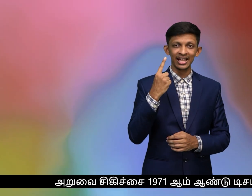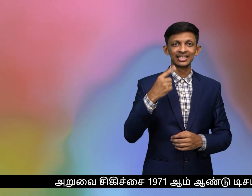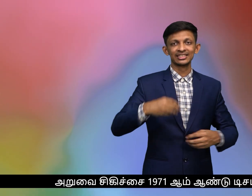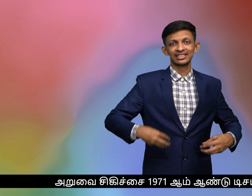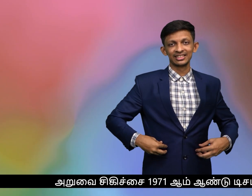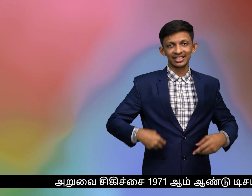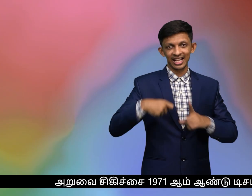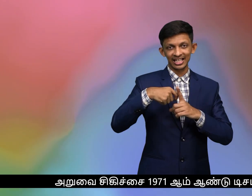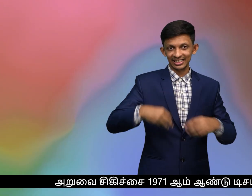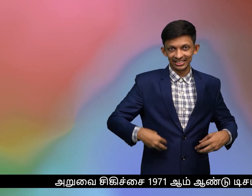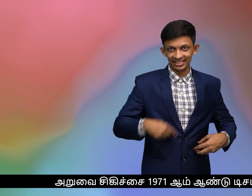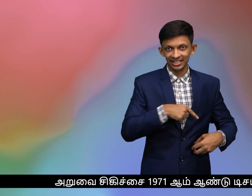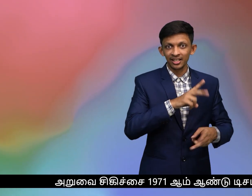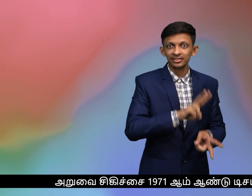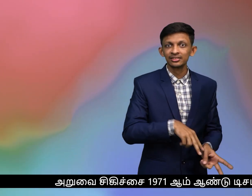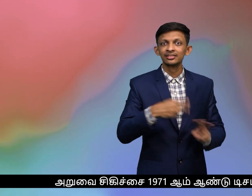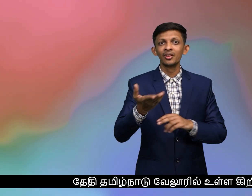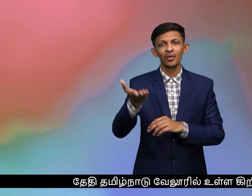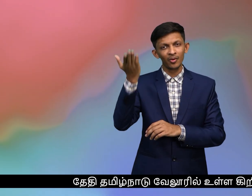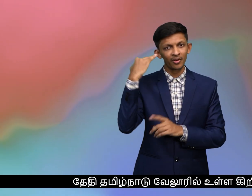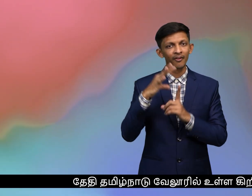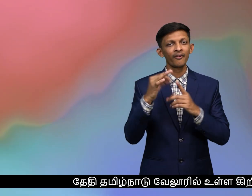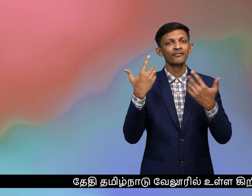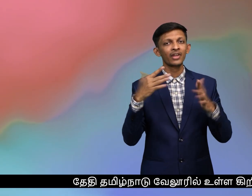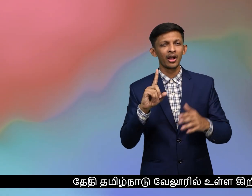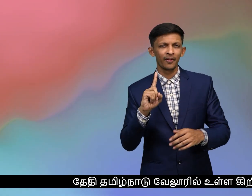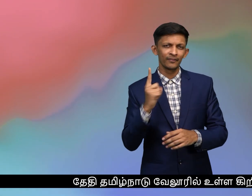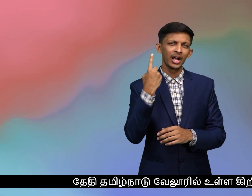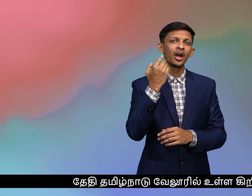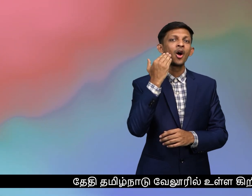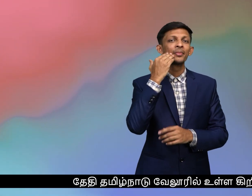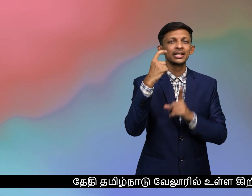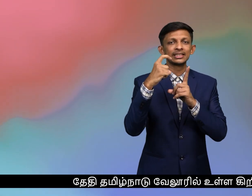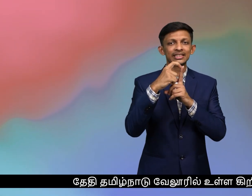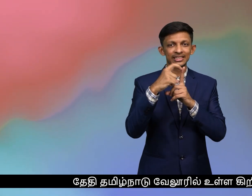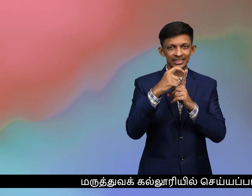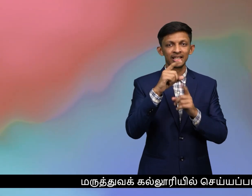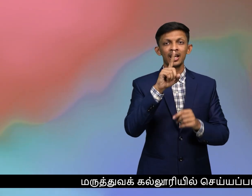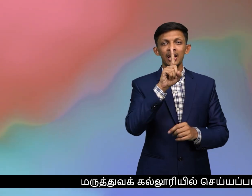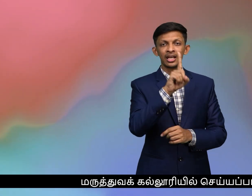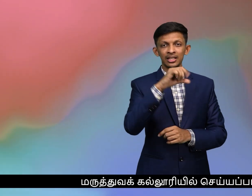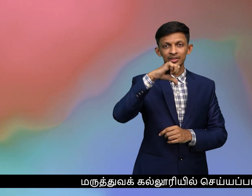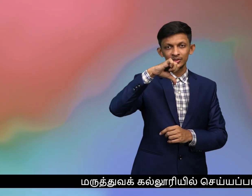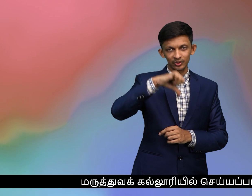1971ஆம் ஆண்டு டிசம்பர் 1ஆம் தேதி தமிழ்நாட்டு வேலூரில் உள்ள கிறிஸ்துவ மருத்துவக் கல்லூரியில்